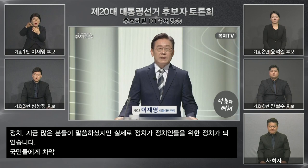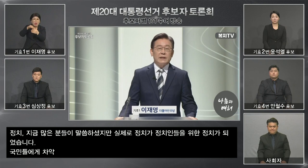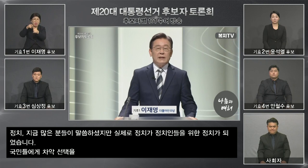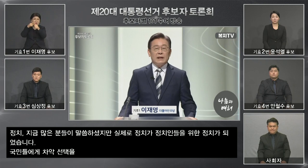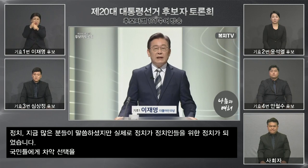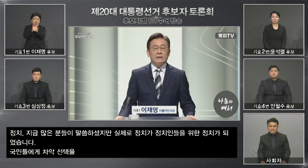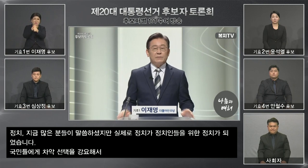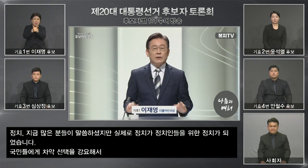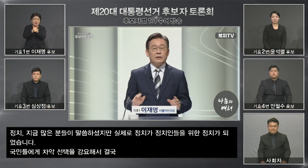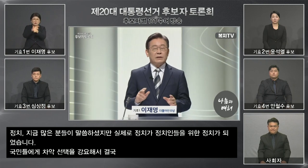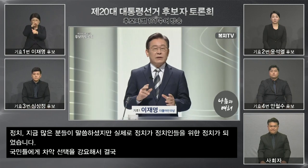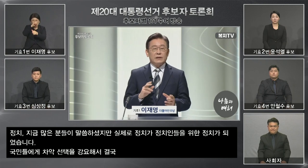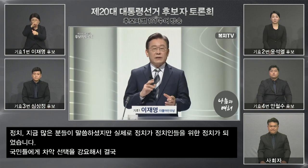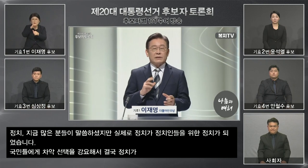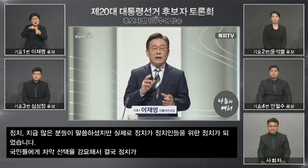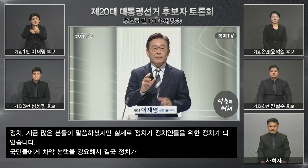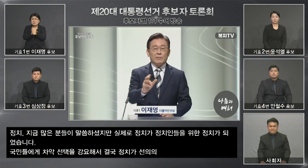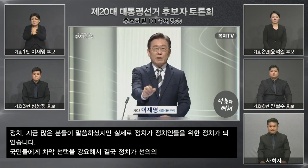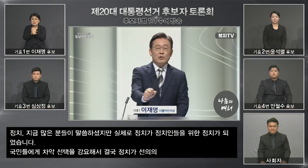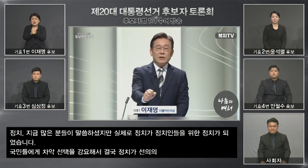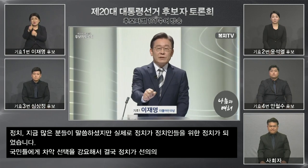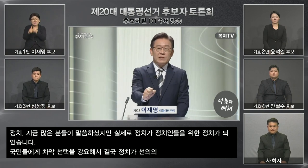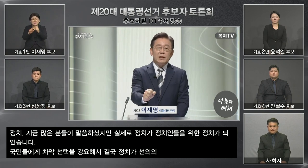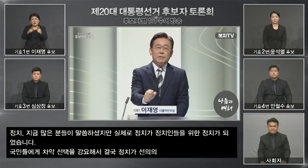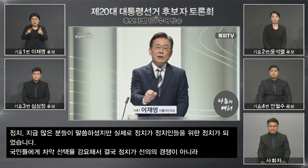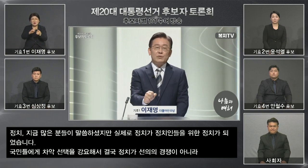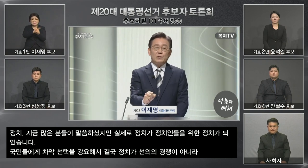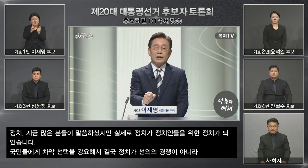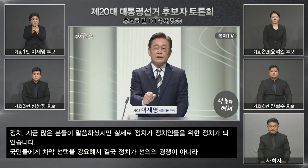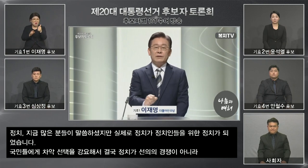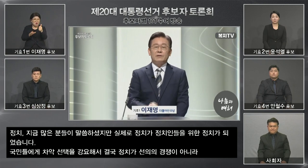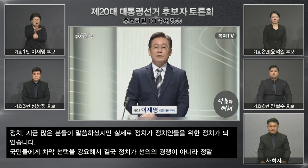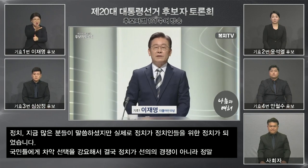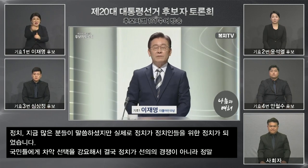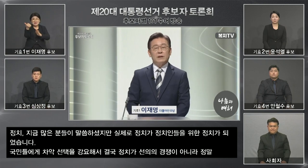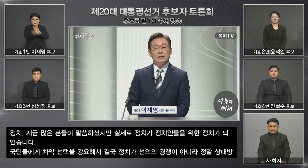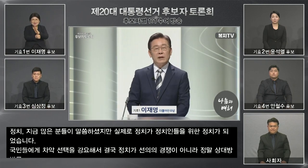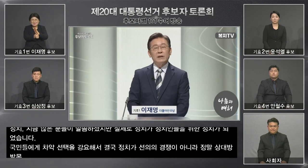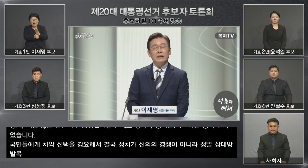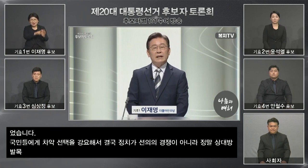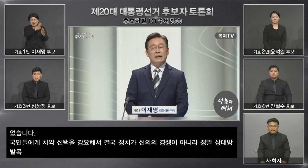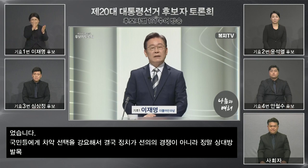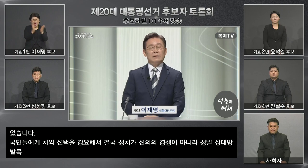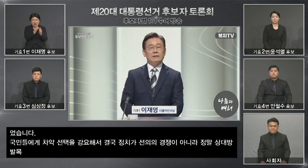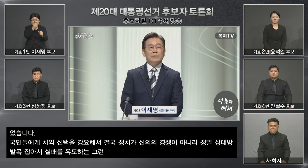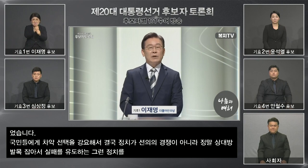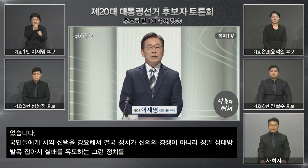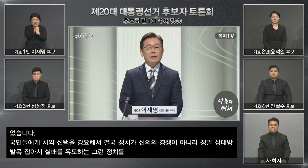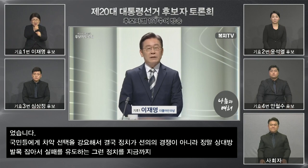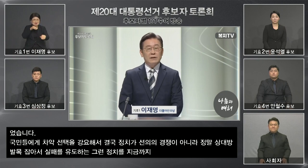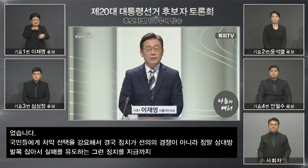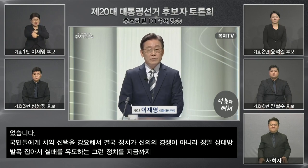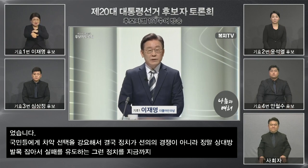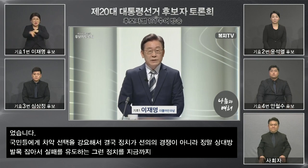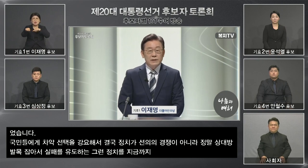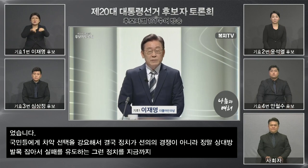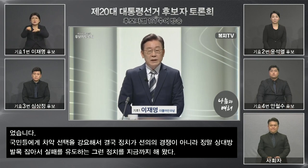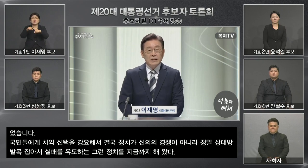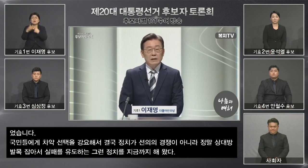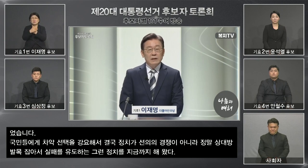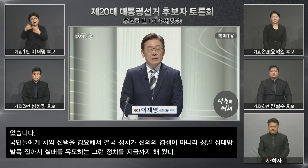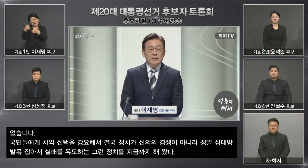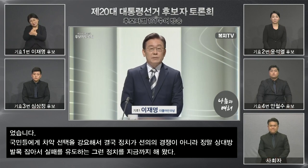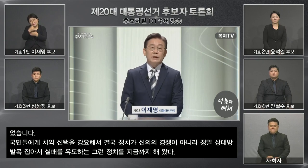선의의 경쟁이 아니라 정말 상대방 발목 잡아서 실패를 유도하는 그런 정치를 지금까지 해왔다. 참으로 안타까운